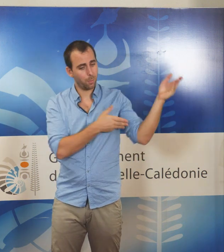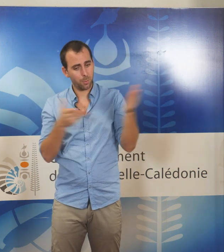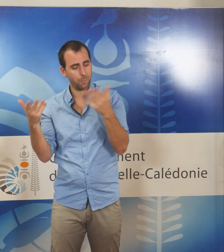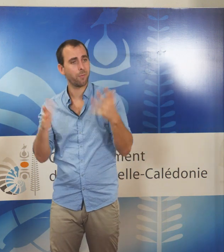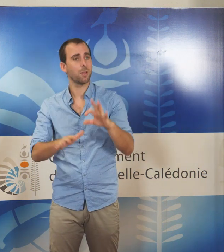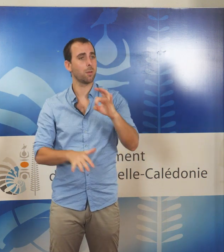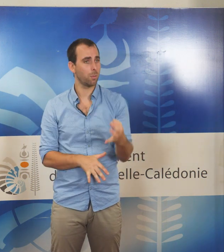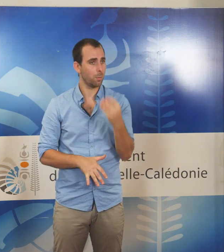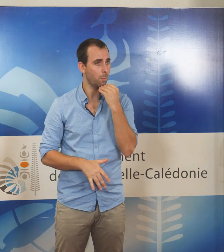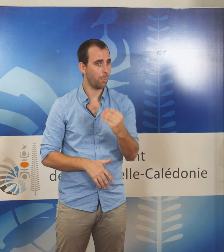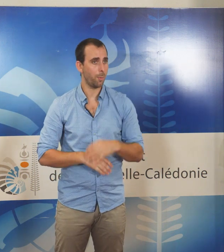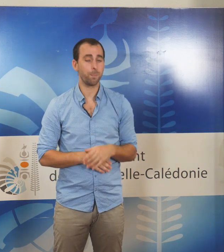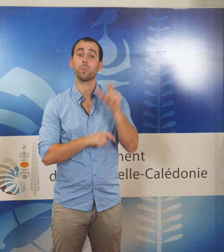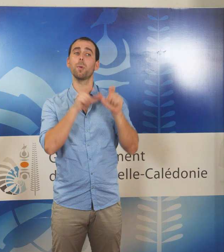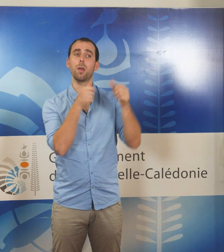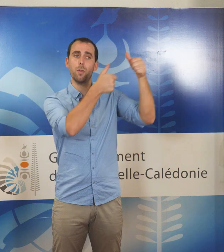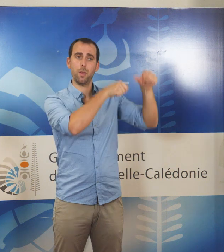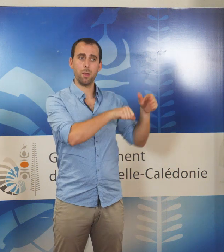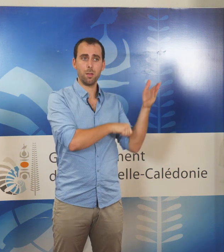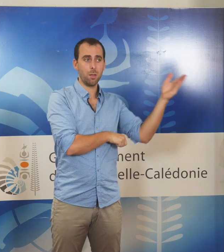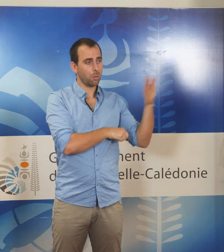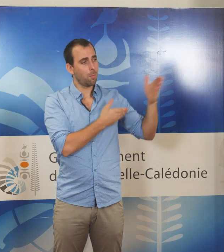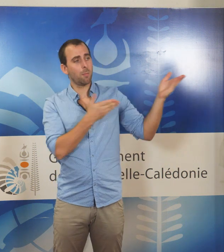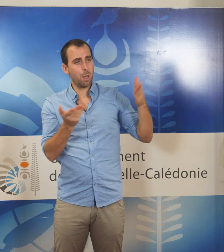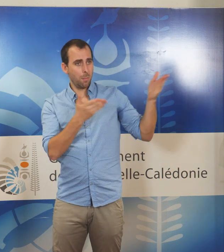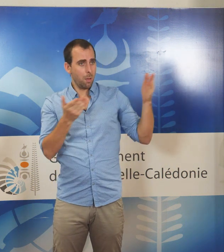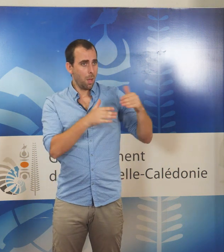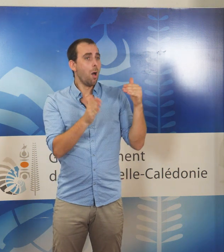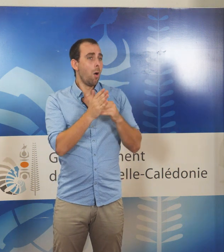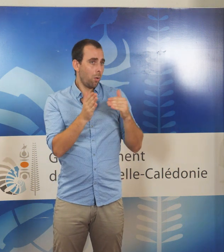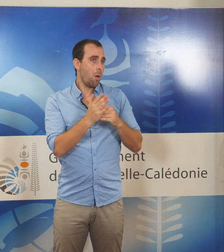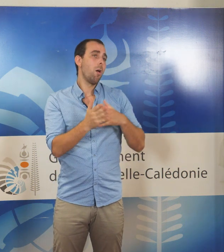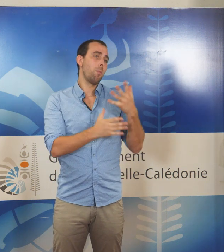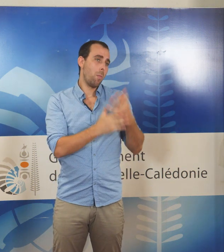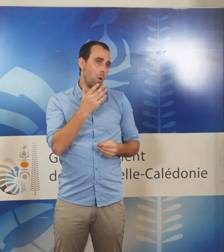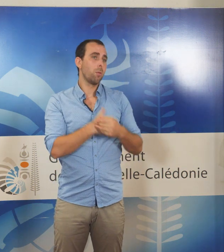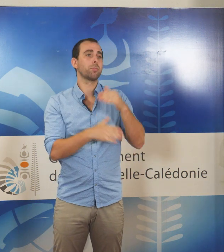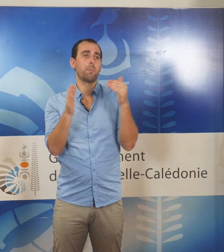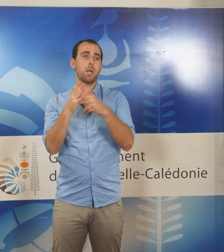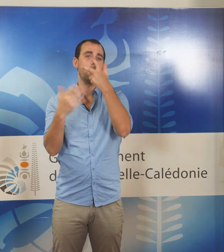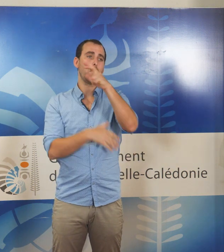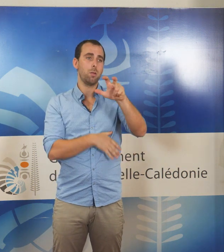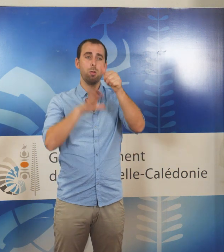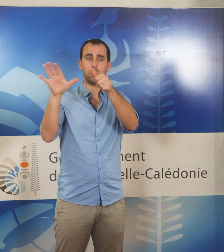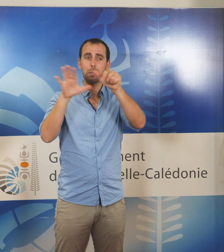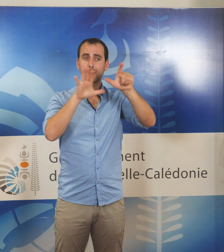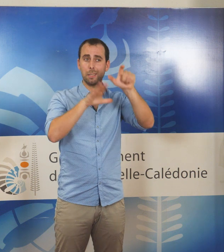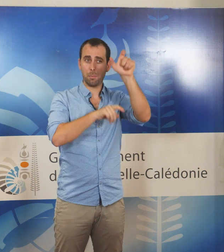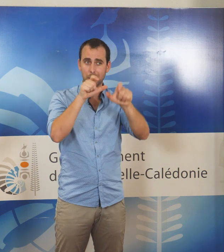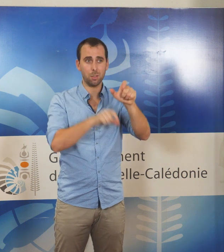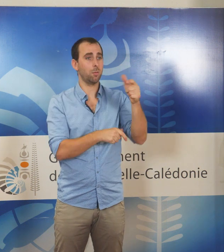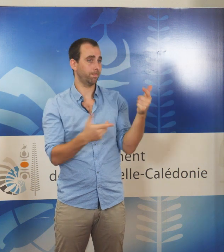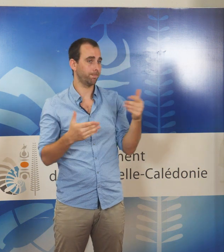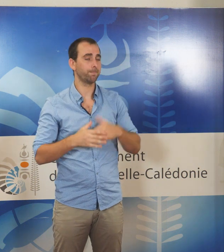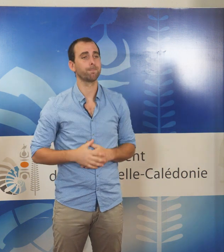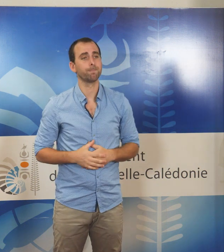sur les personnes qui restent rapatriées, encore enregistrées, il reste 1367 personnes. Aujourd'hui,